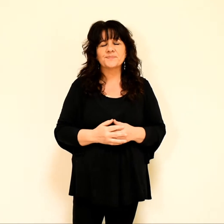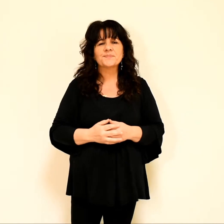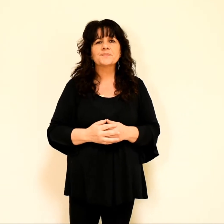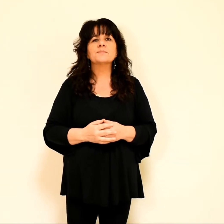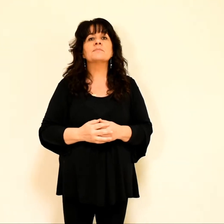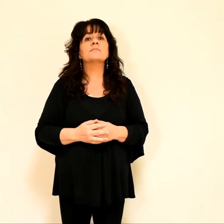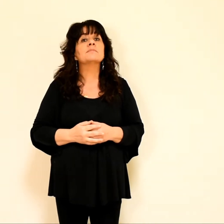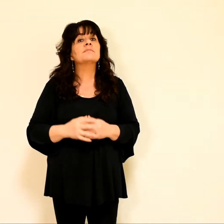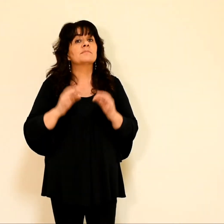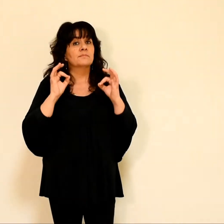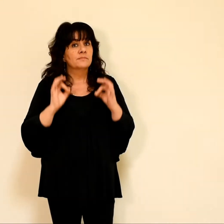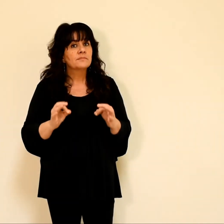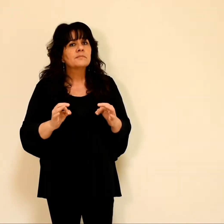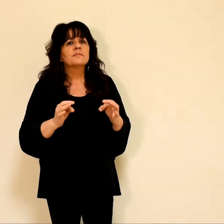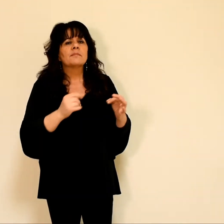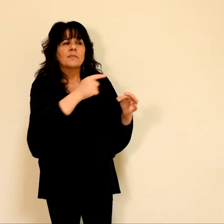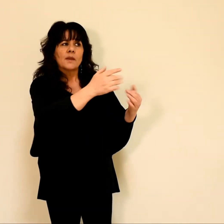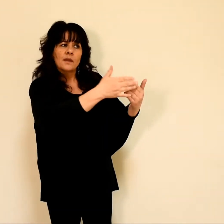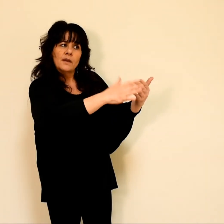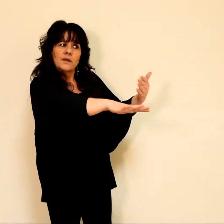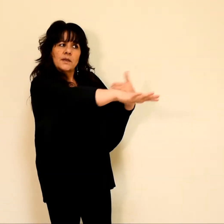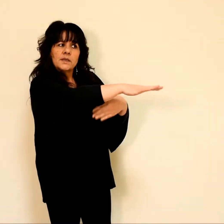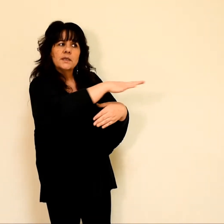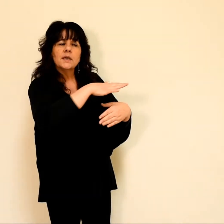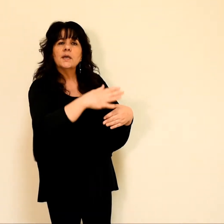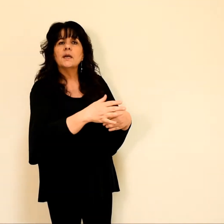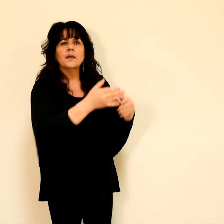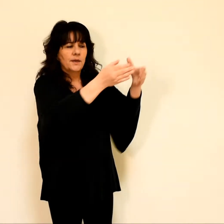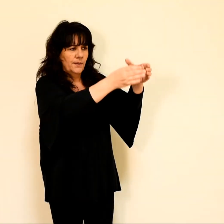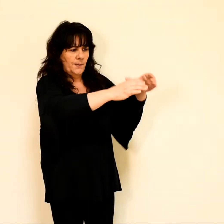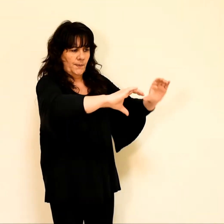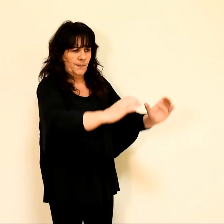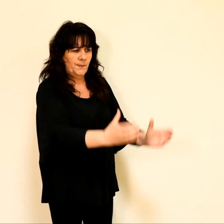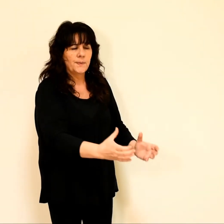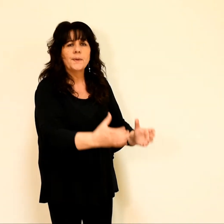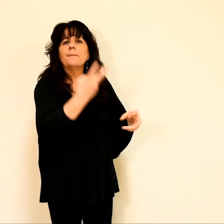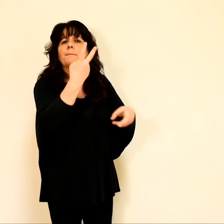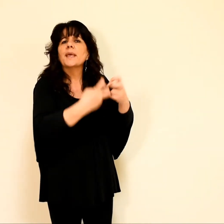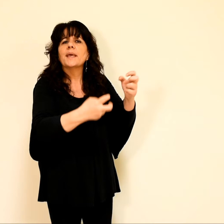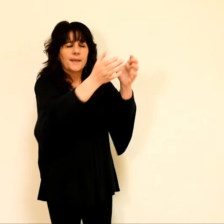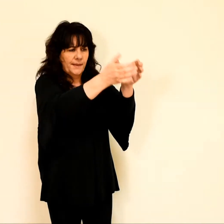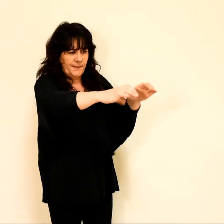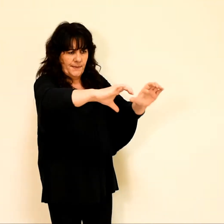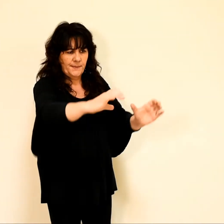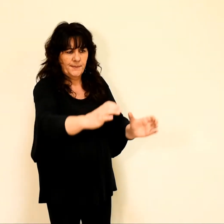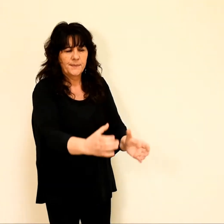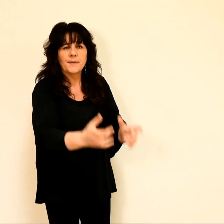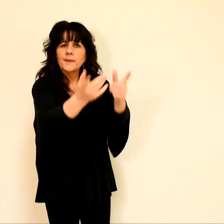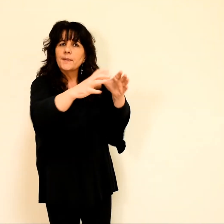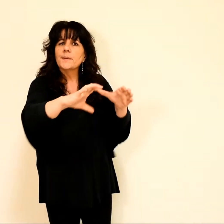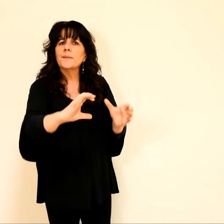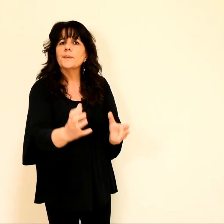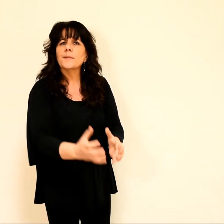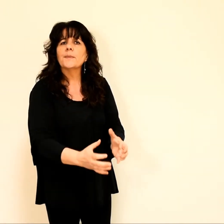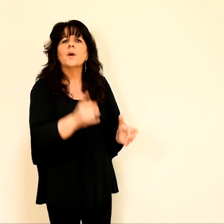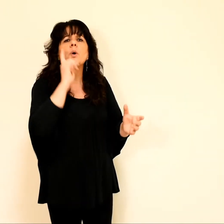Or, il y avait là 6 jarres de pierre pour les purifications rituelles des